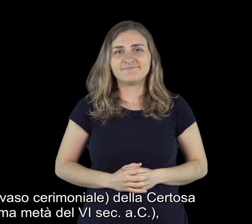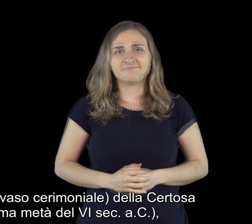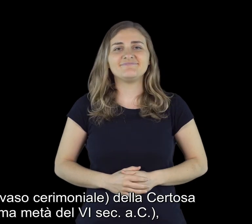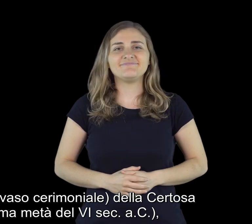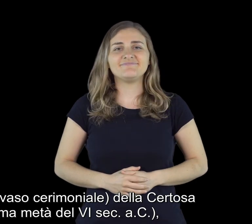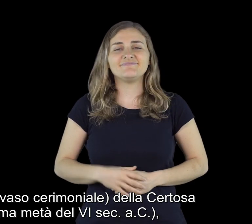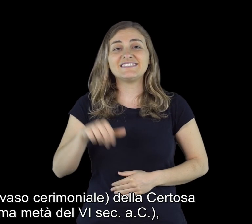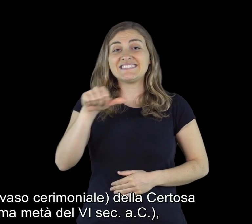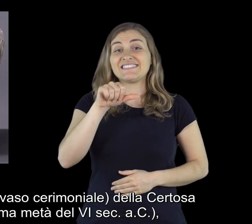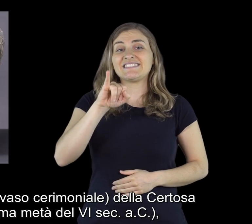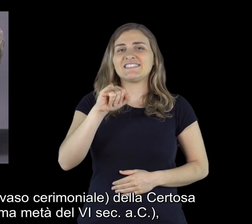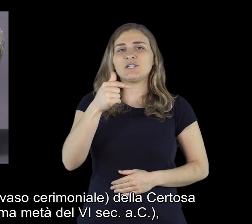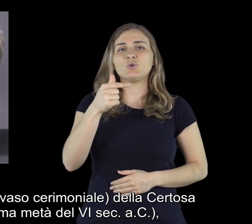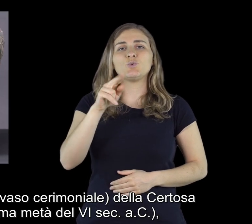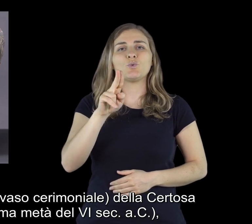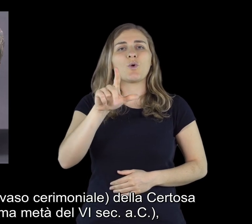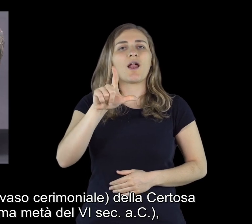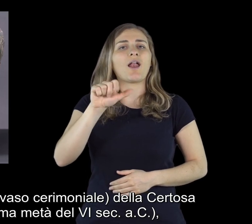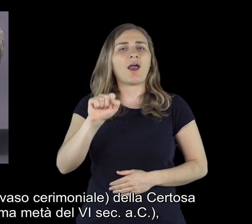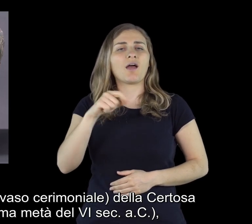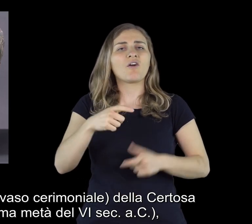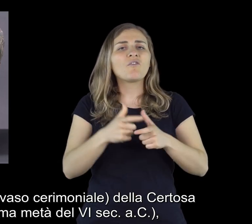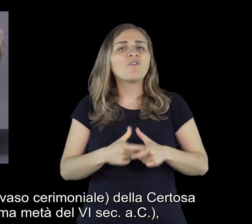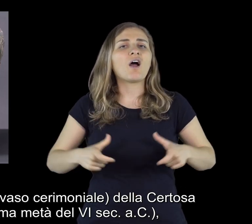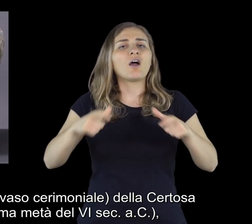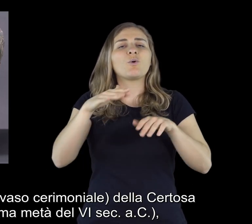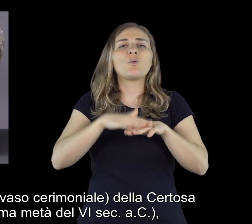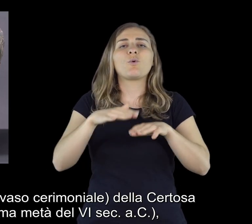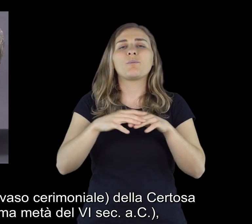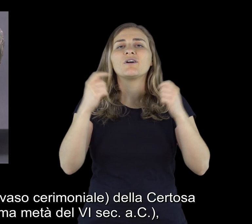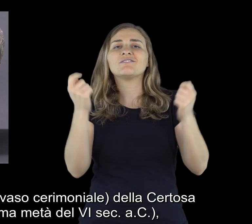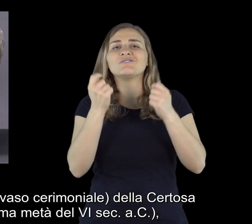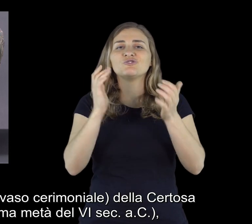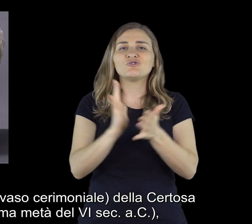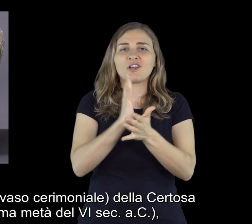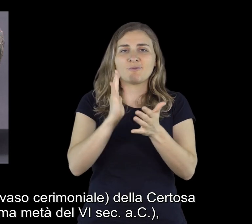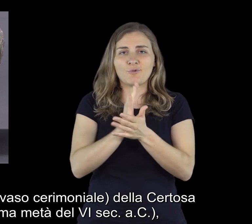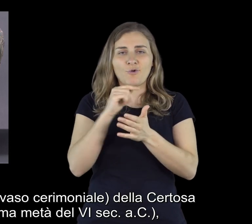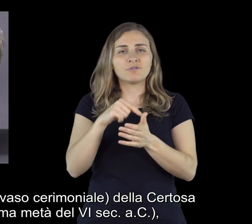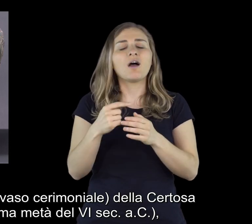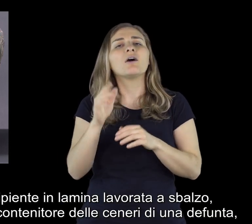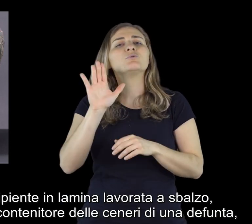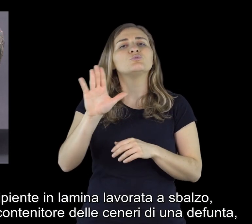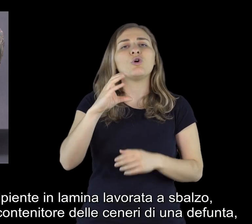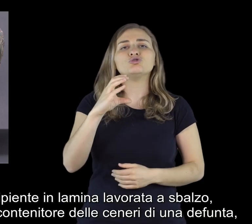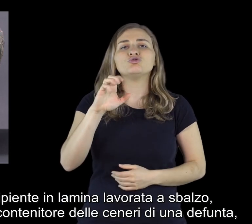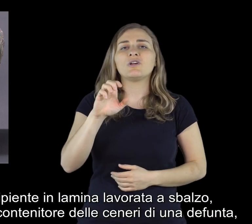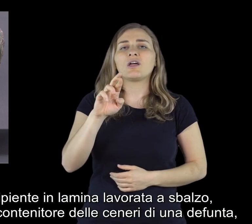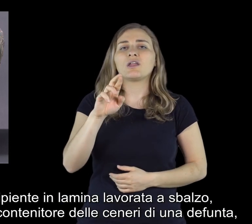la situla vaso cerimoniale della certosa prima metà del sesto secolo avanti cristo raffinato recipiente in lamina lavorata